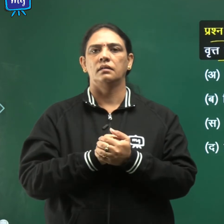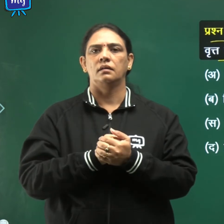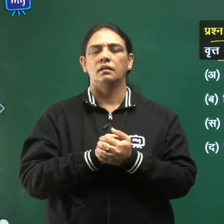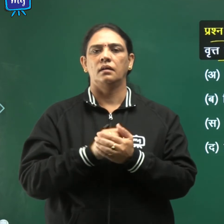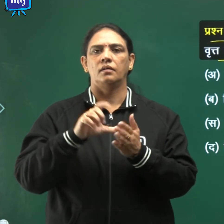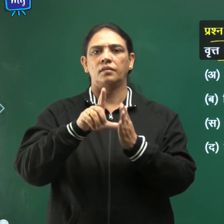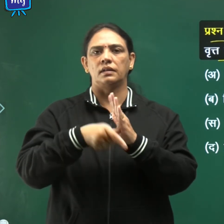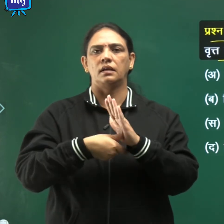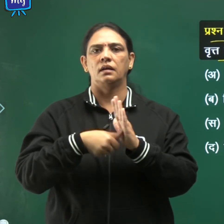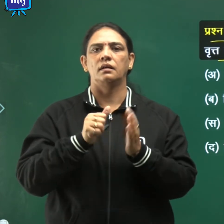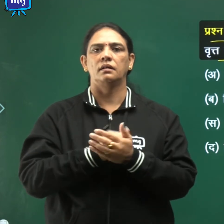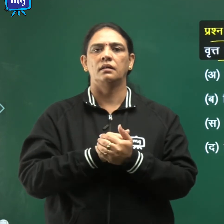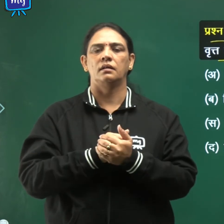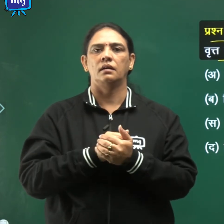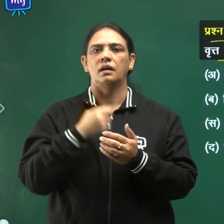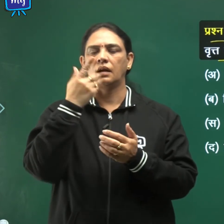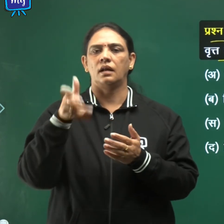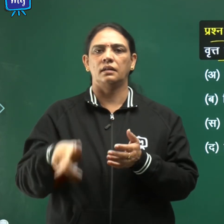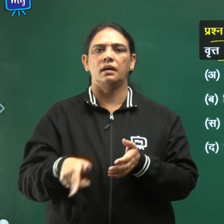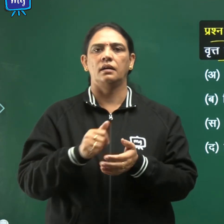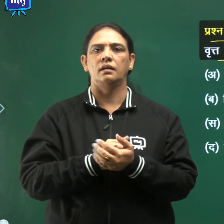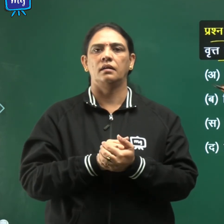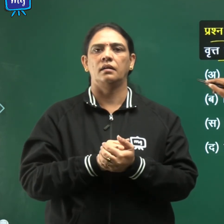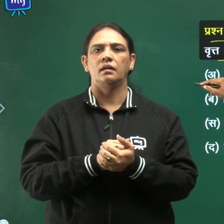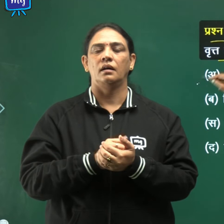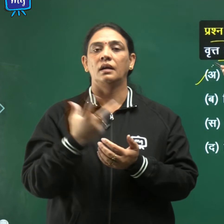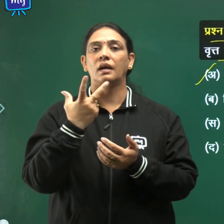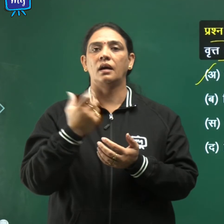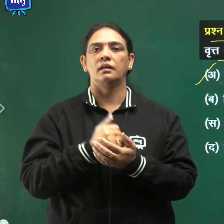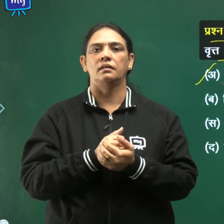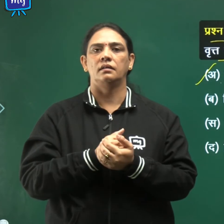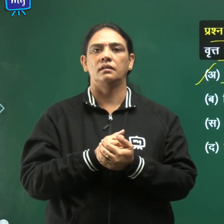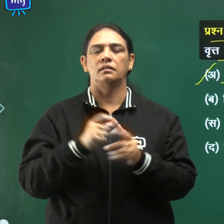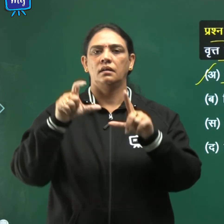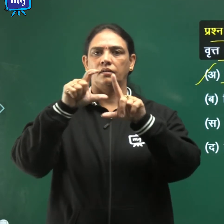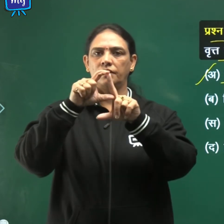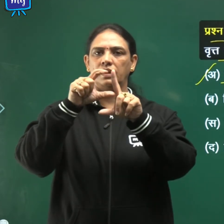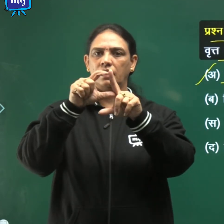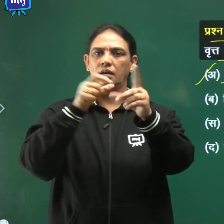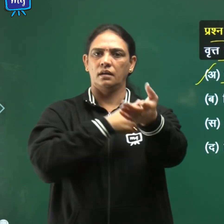व्रत की कहलाती है। क्या? व्यास।